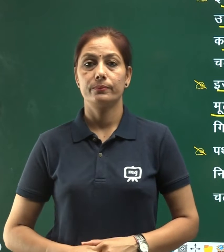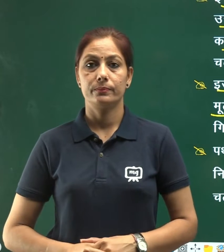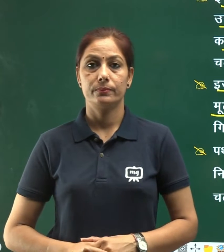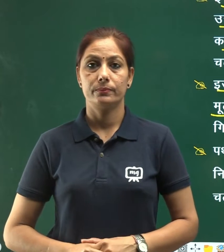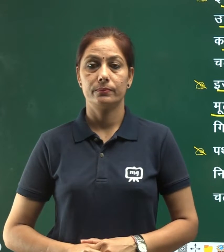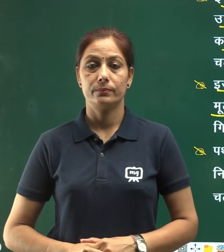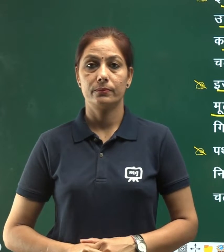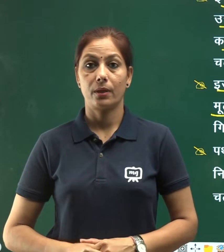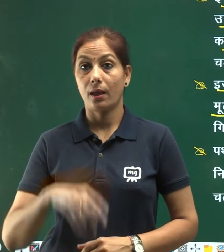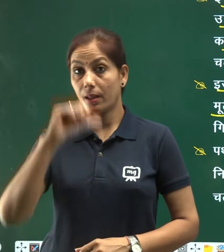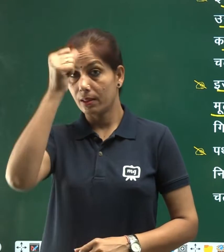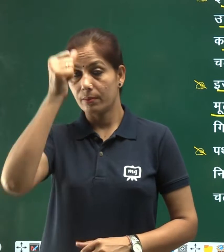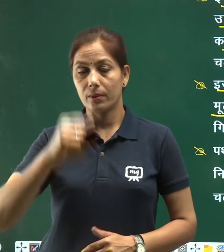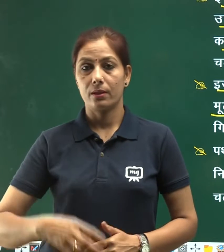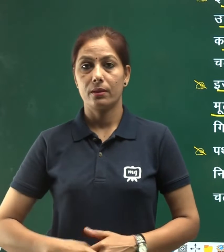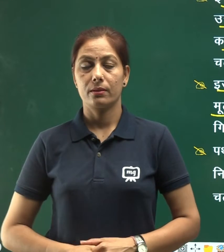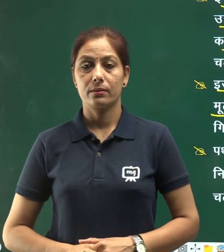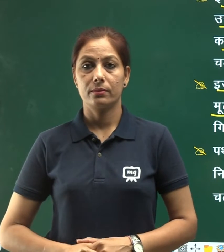हिंदी में